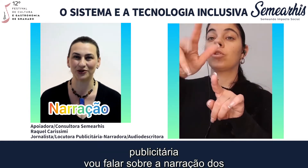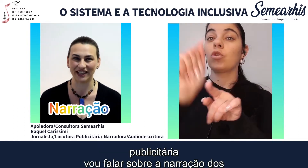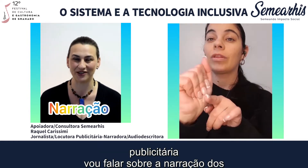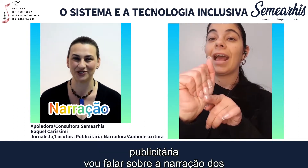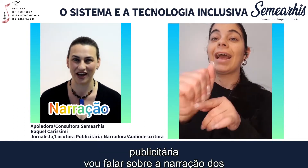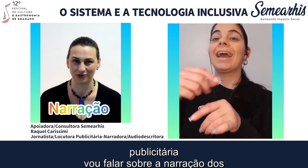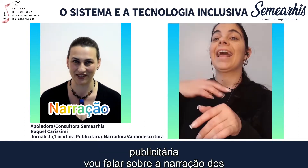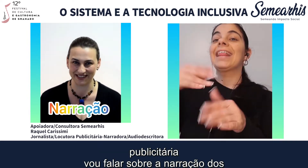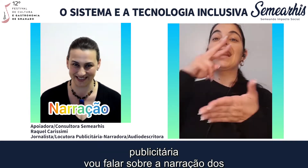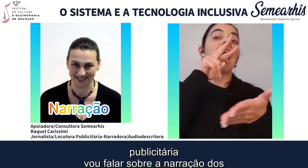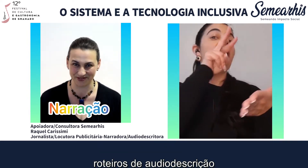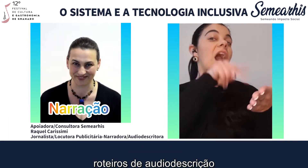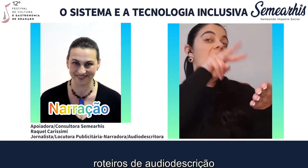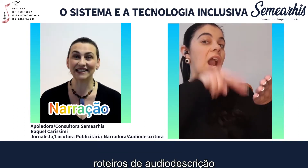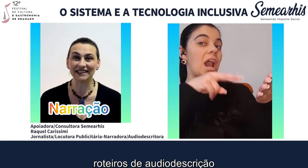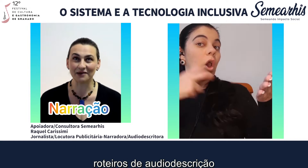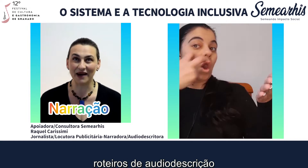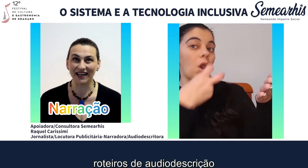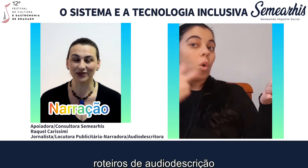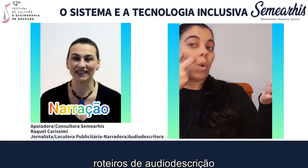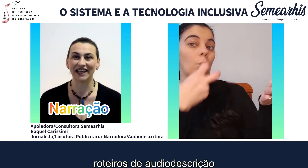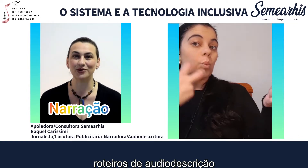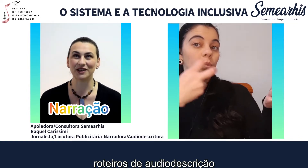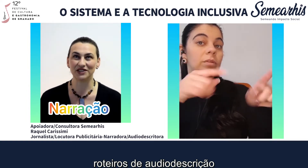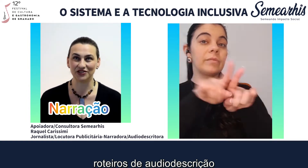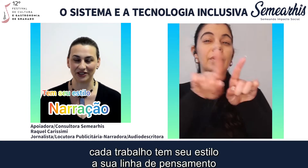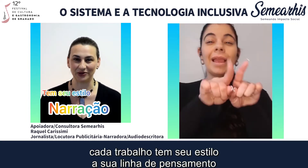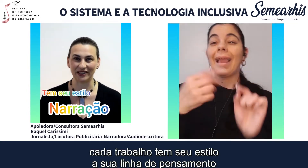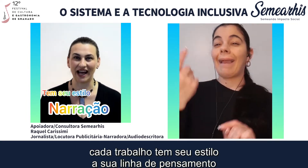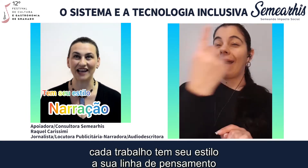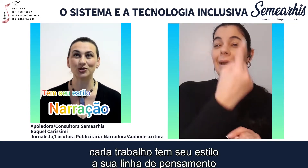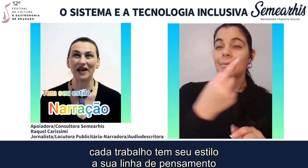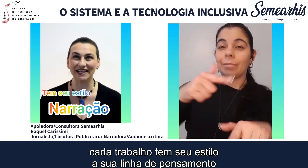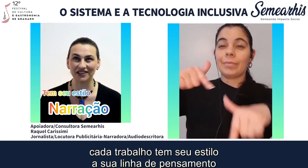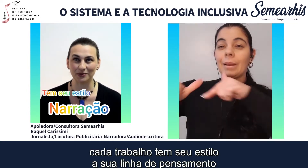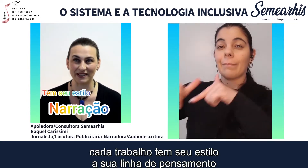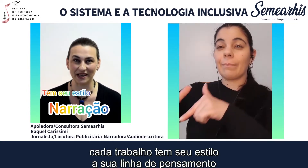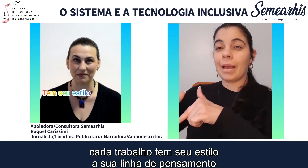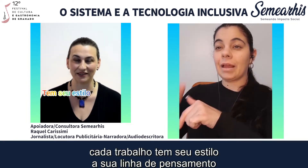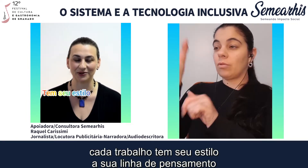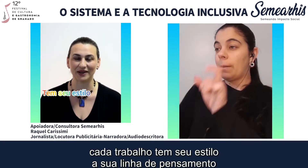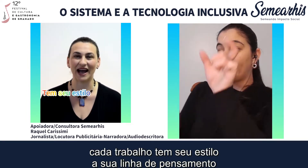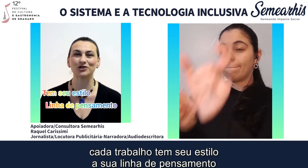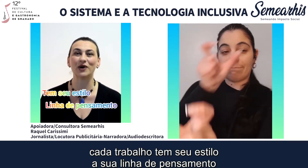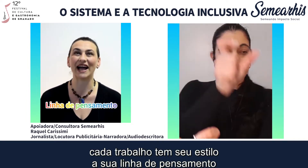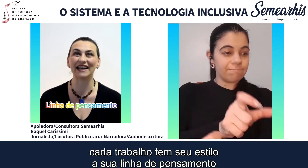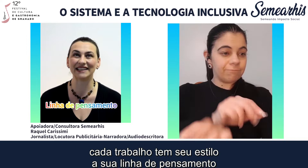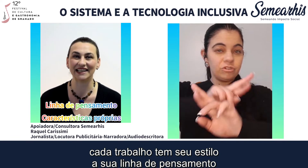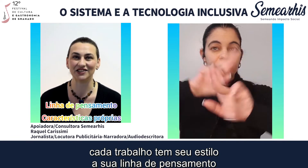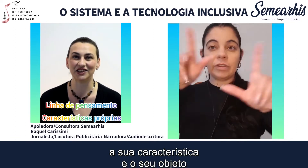dos roteiros de audiodescrição. Cada trabalho tem o seu estilo, a sua linha de pensamento, a